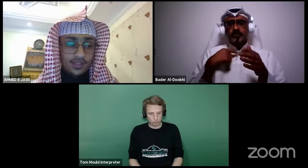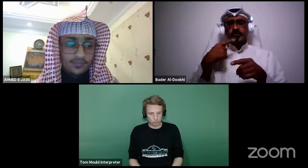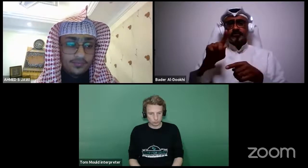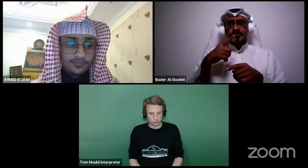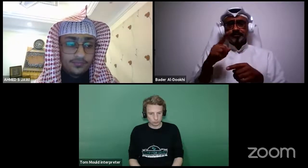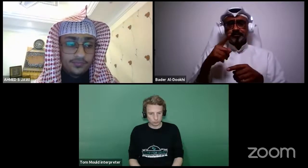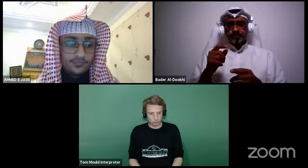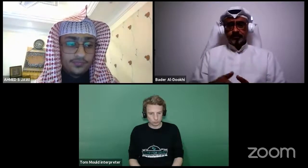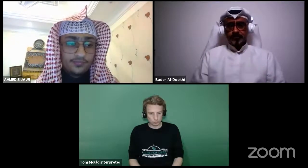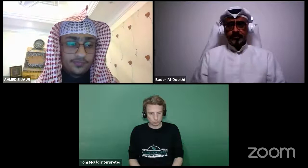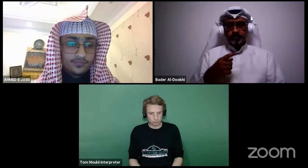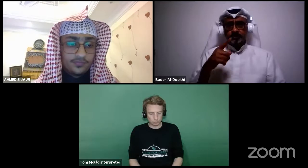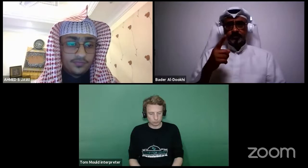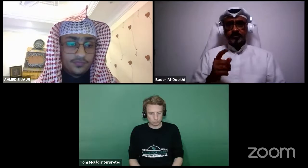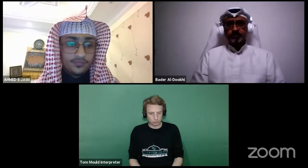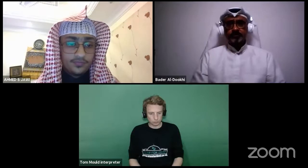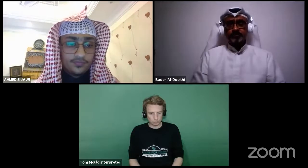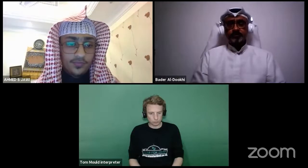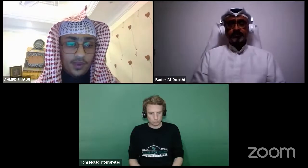صحيح.